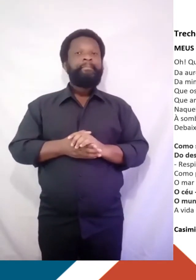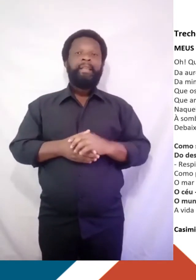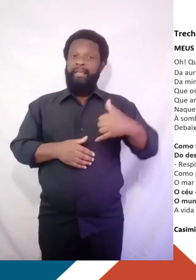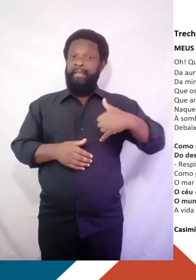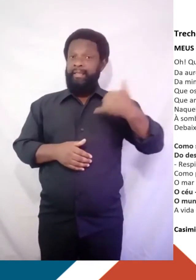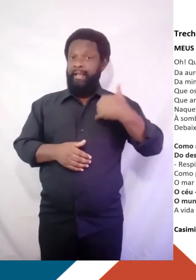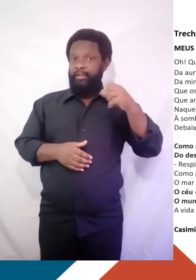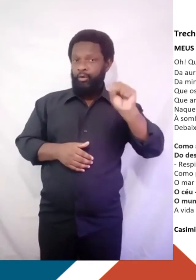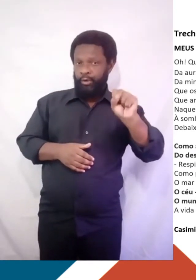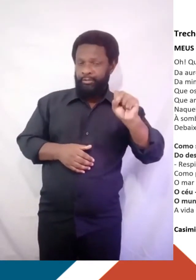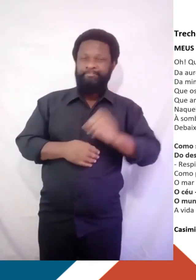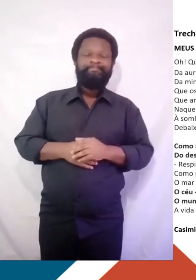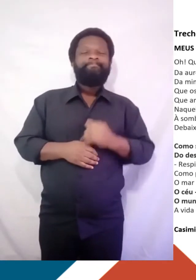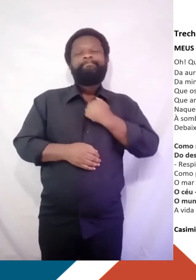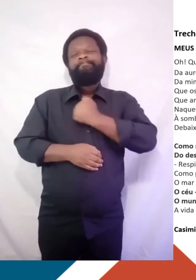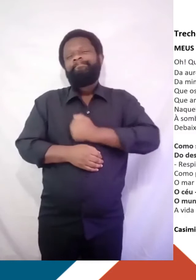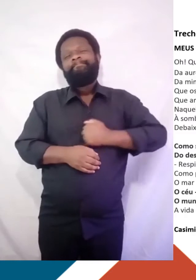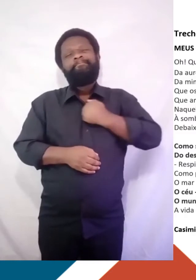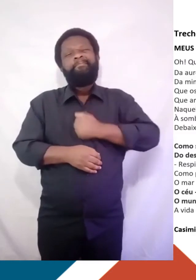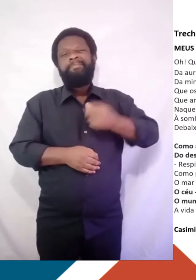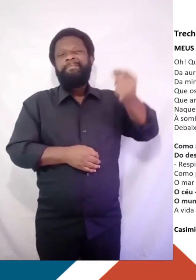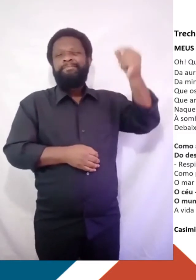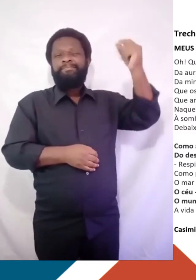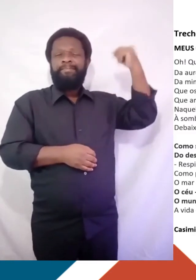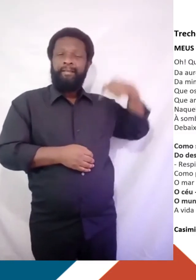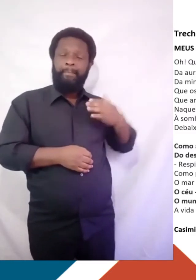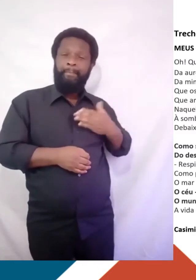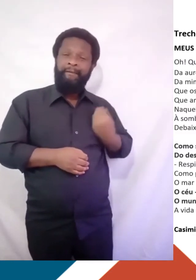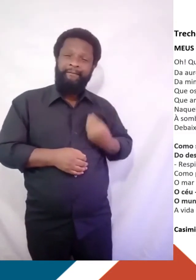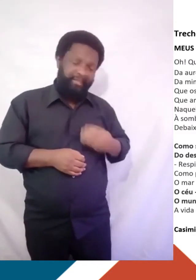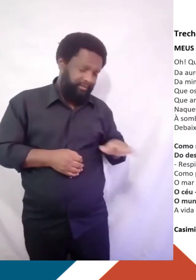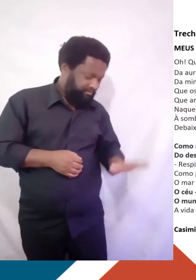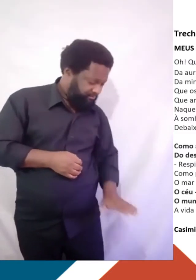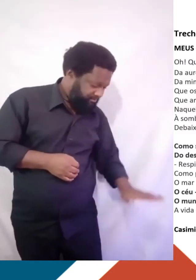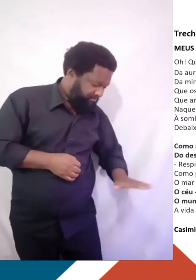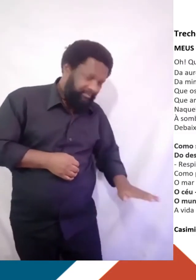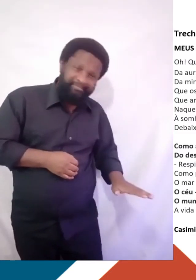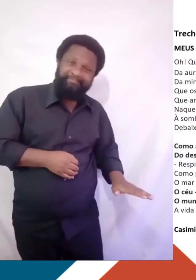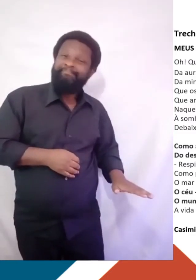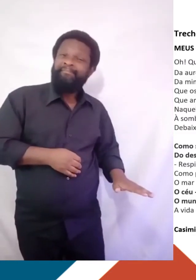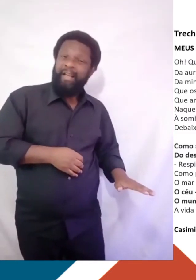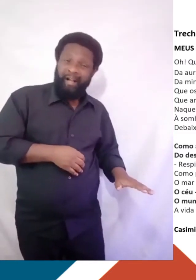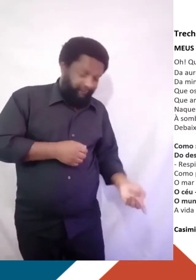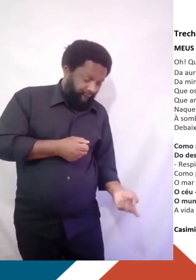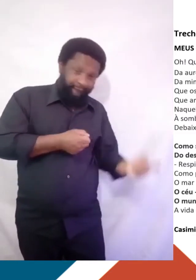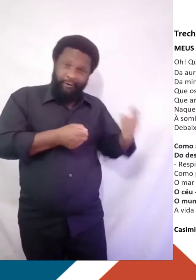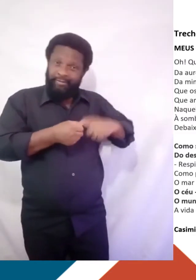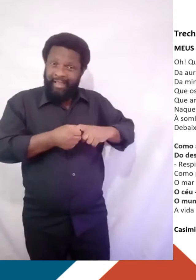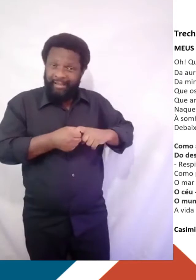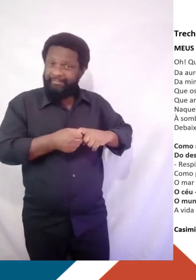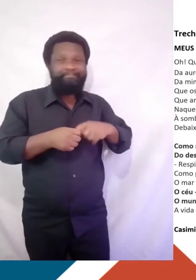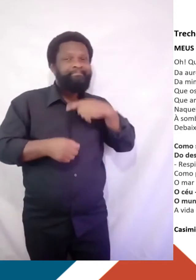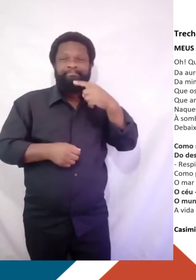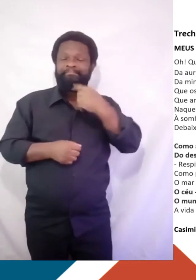8 anos. Oh, que saudades que tenho da aurora da minha vida, da minha infância querida, que os anos não trazem